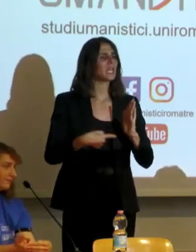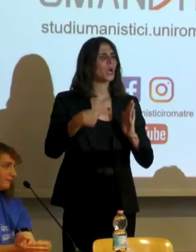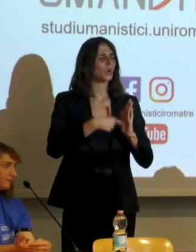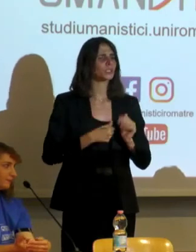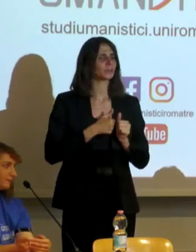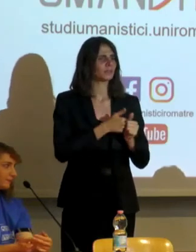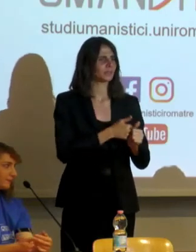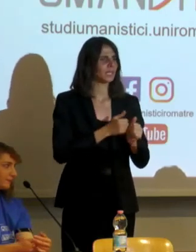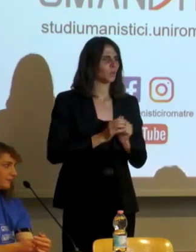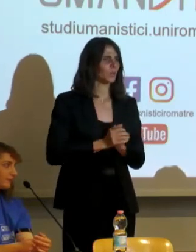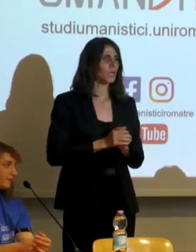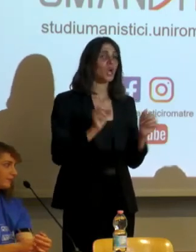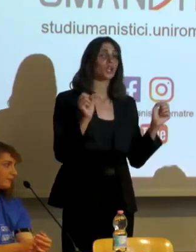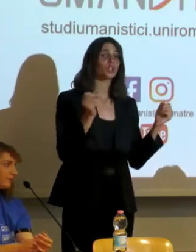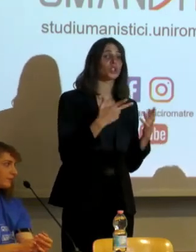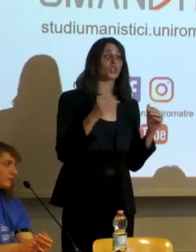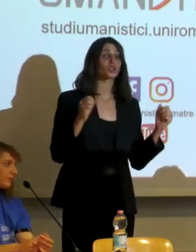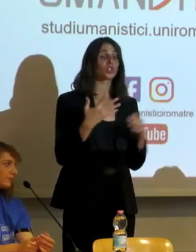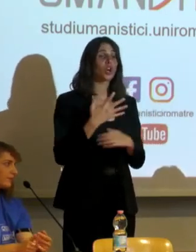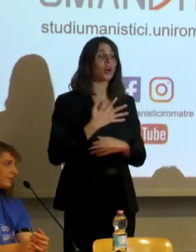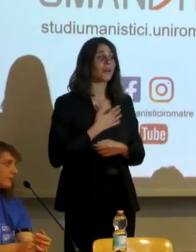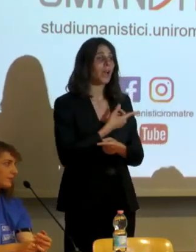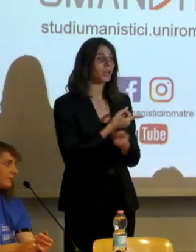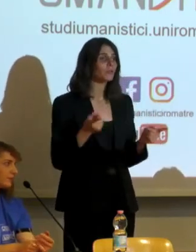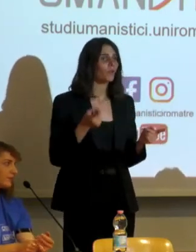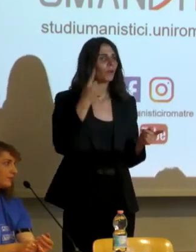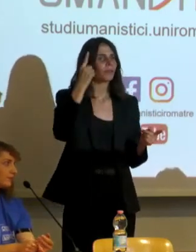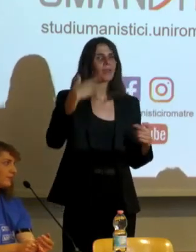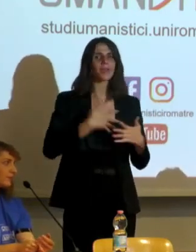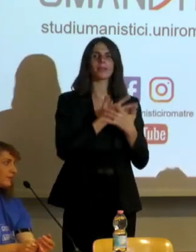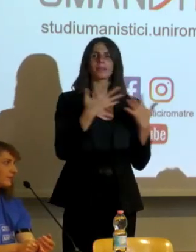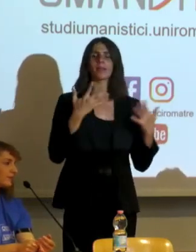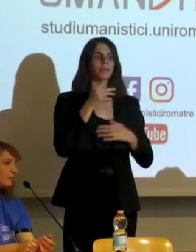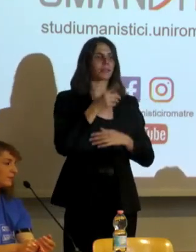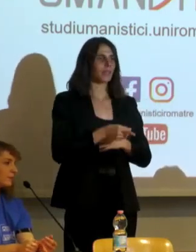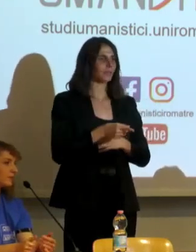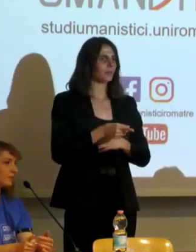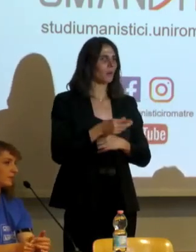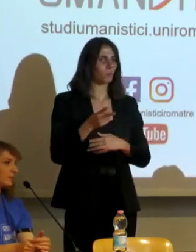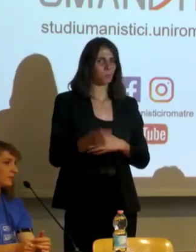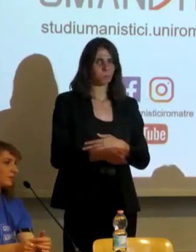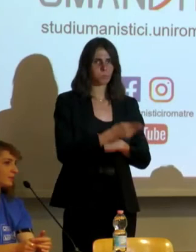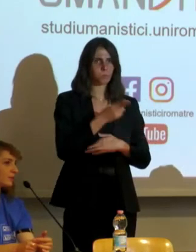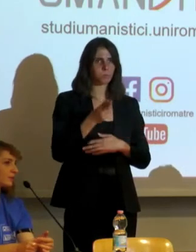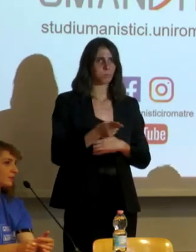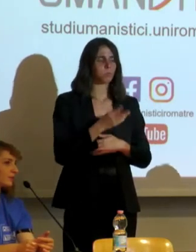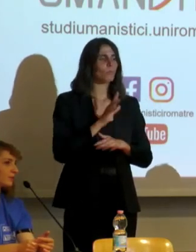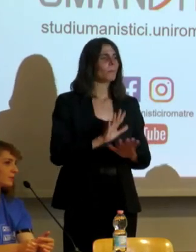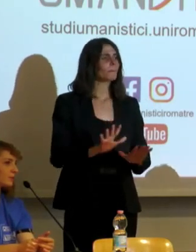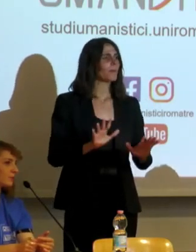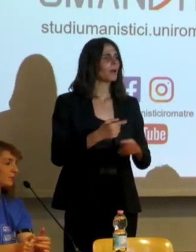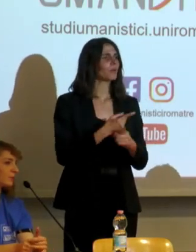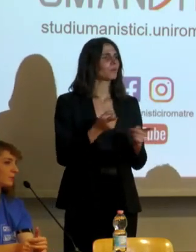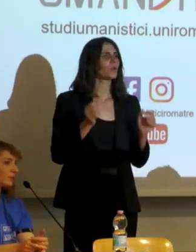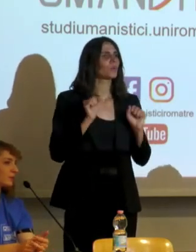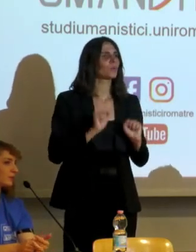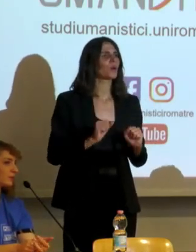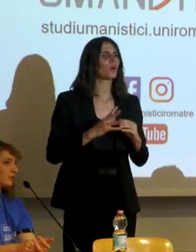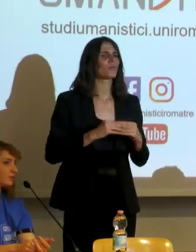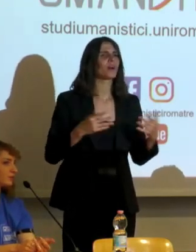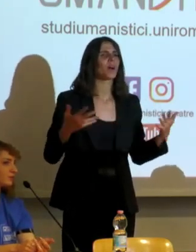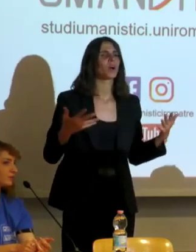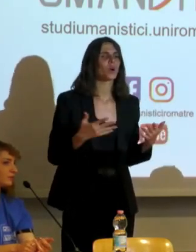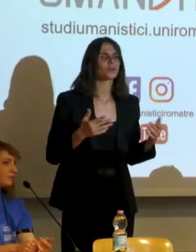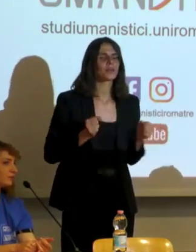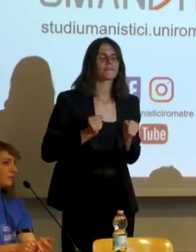detto che a 18-19 anni uno abbia già le idee chiarissime su cosa vuole fare. Però ciò che veramente si può fare è seguire la